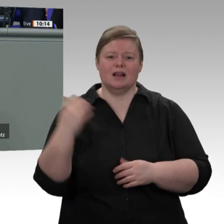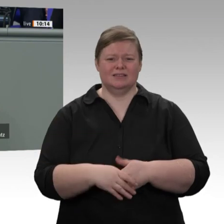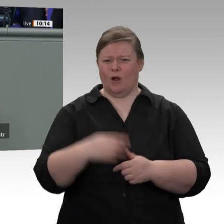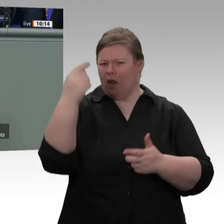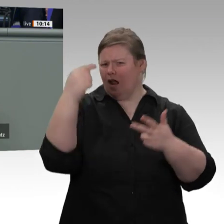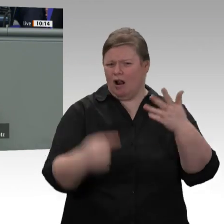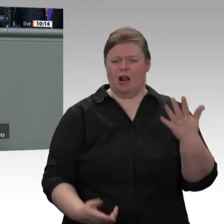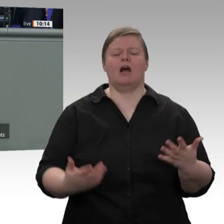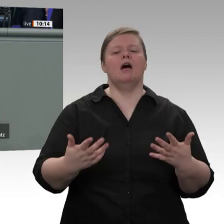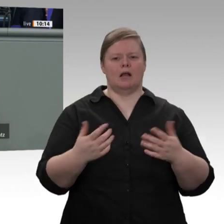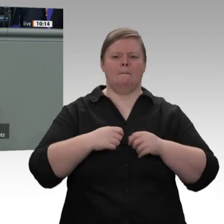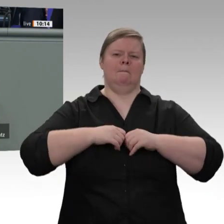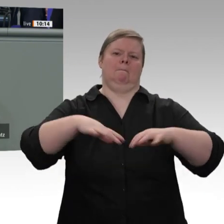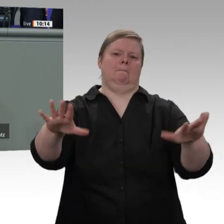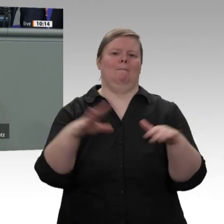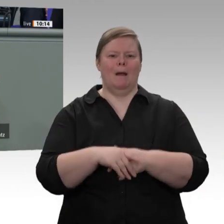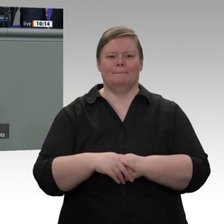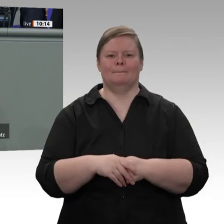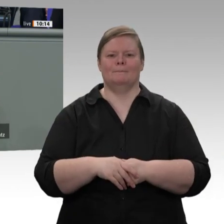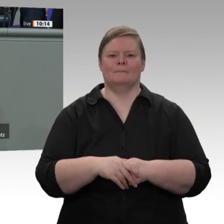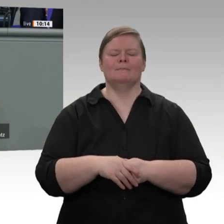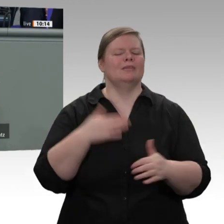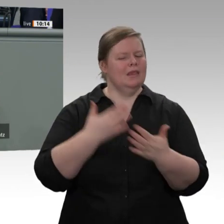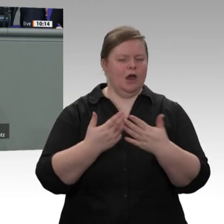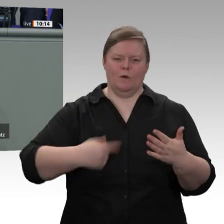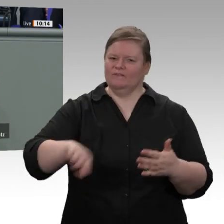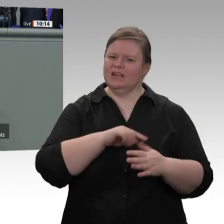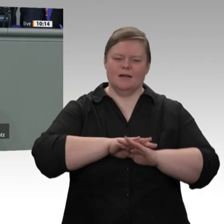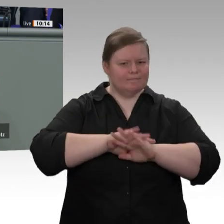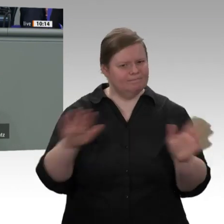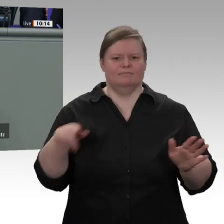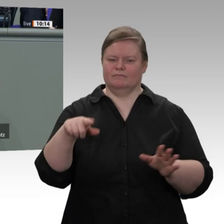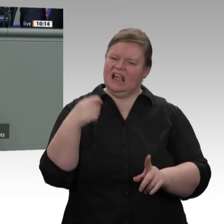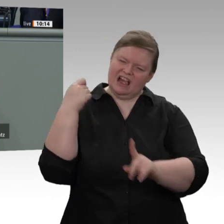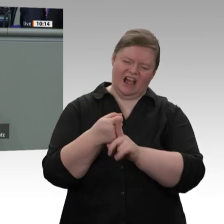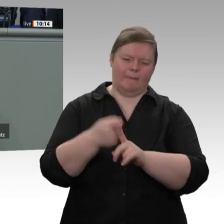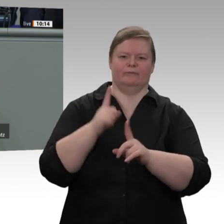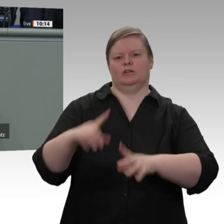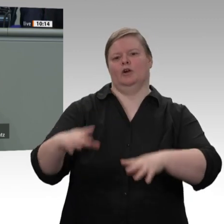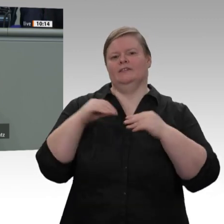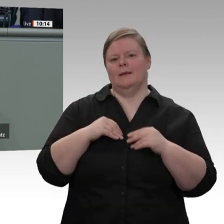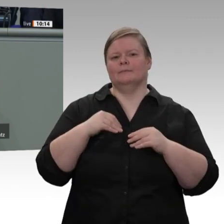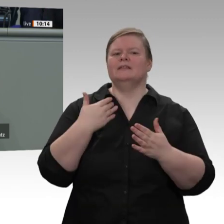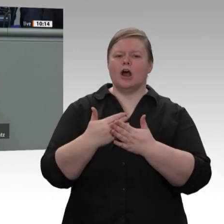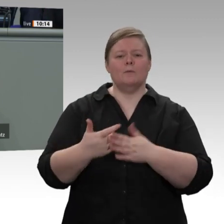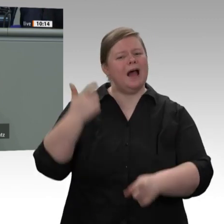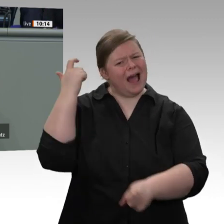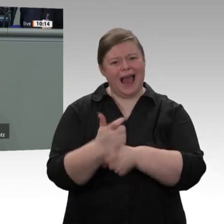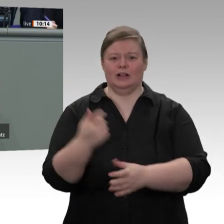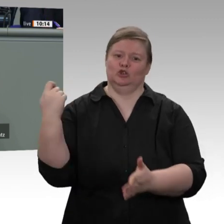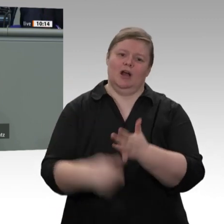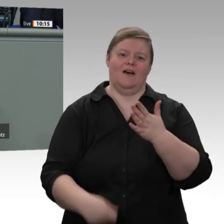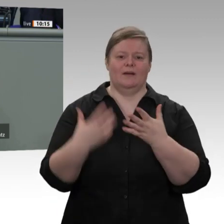jede Form der Gewalthetze. Und dazu gehört das Maßnahmenpaket. Herr Seehofer hat es angesprochen, gegen Rechtsextremismus